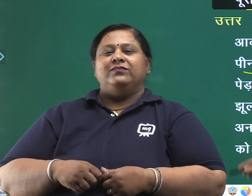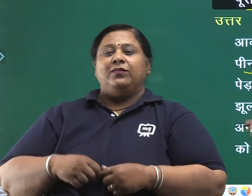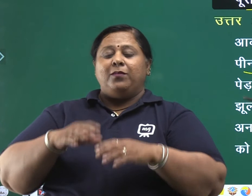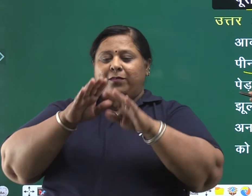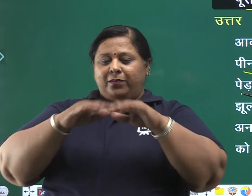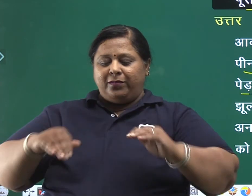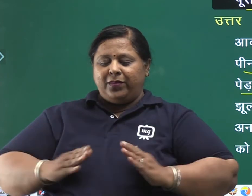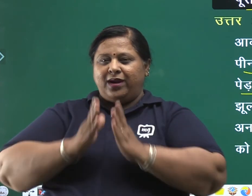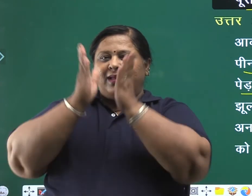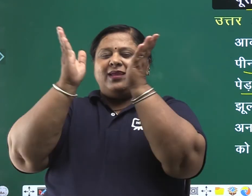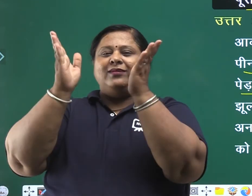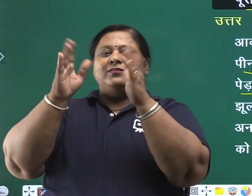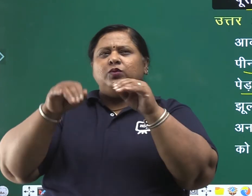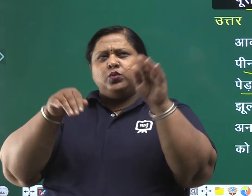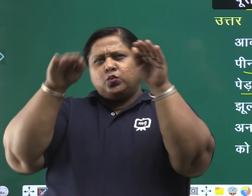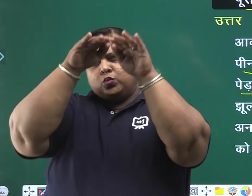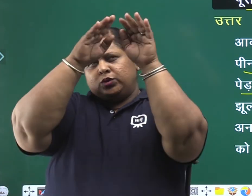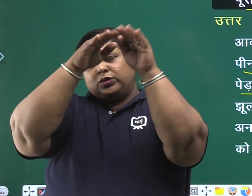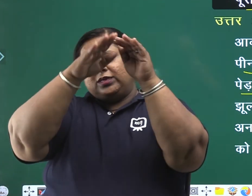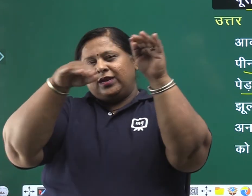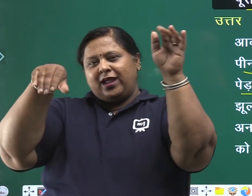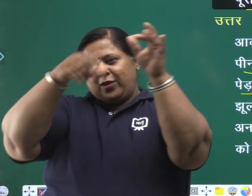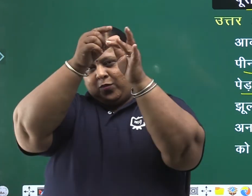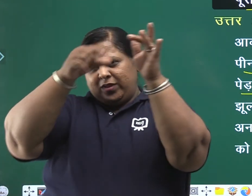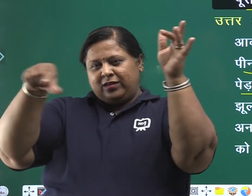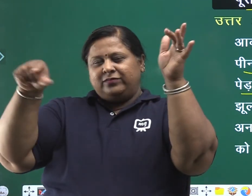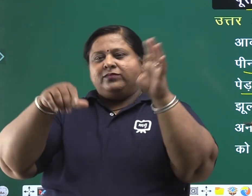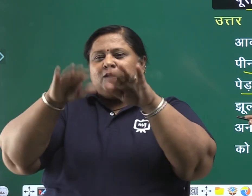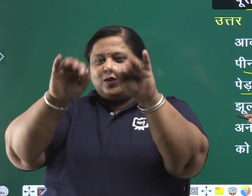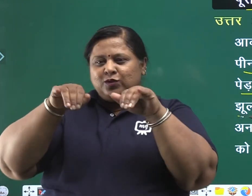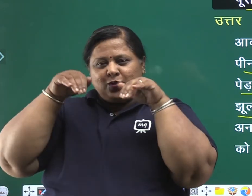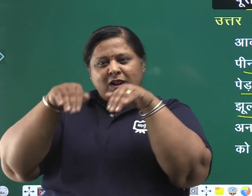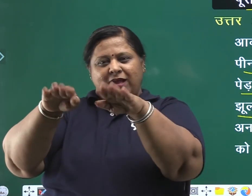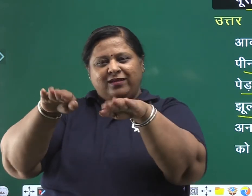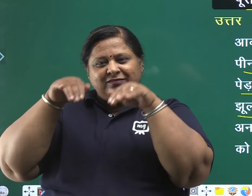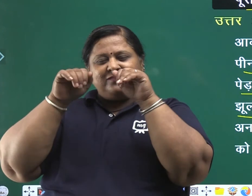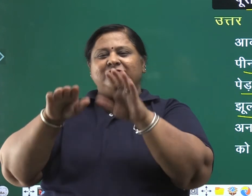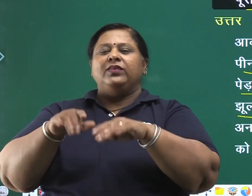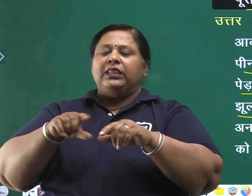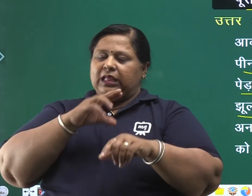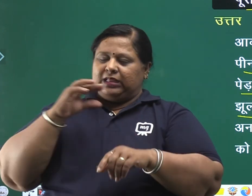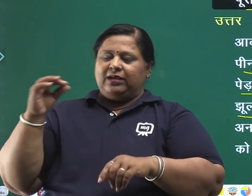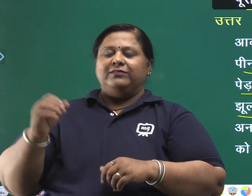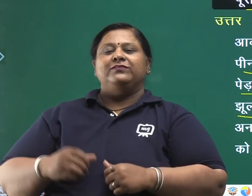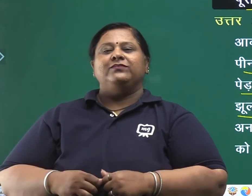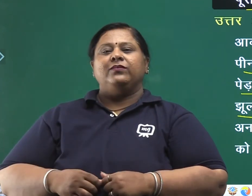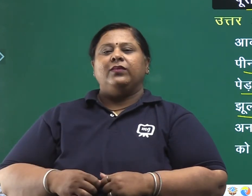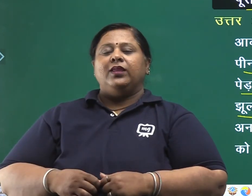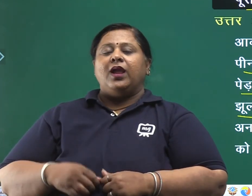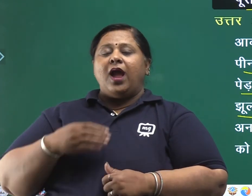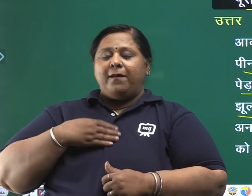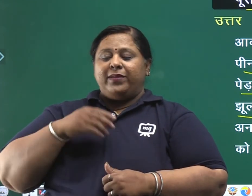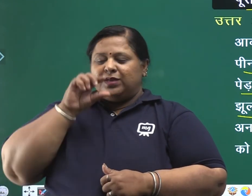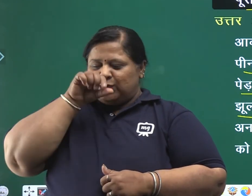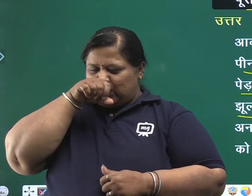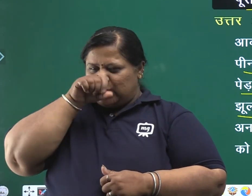पेड़ की ऊंची टहनियों पर झूलना तथा अपनी चोंच